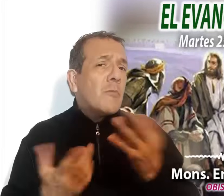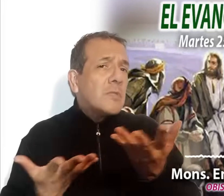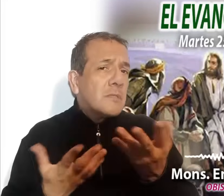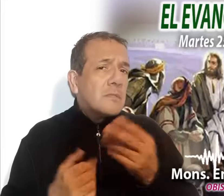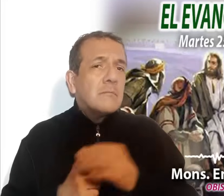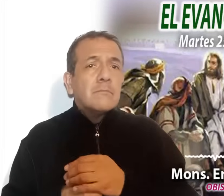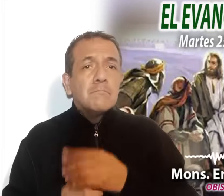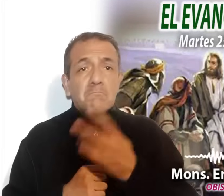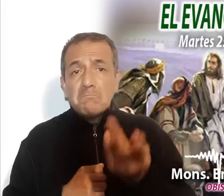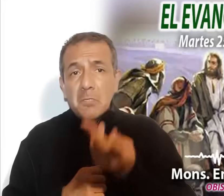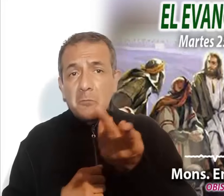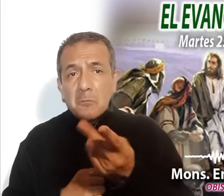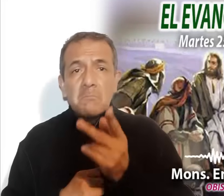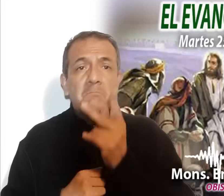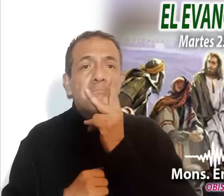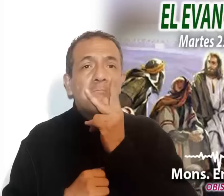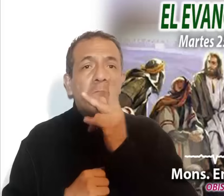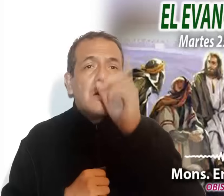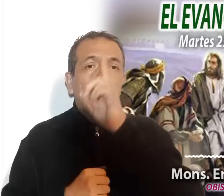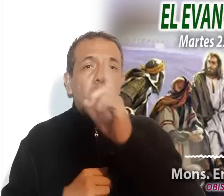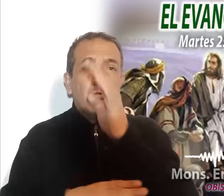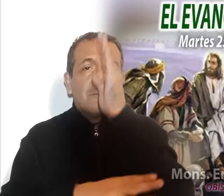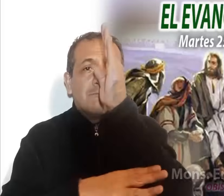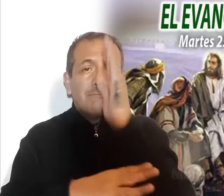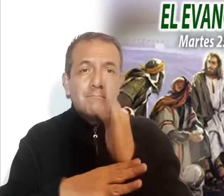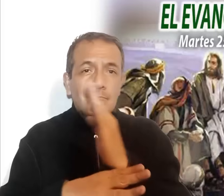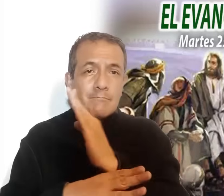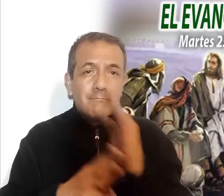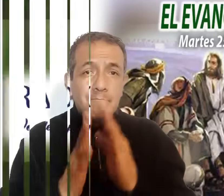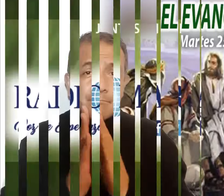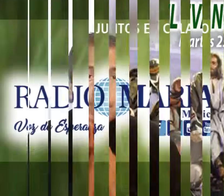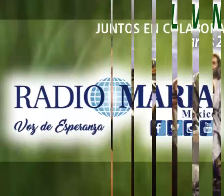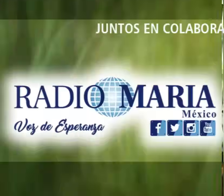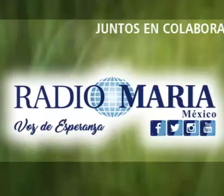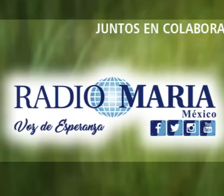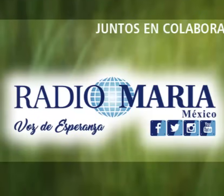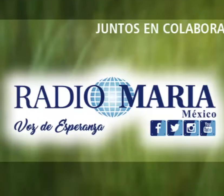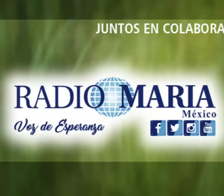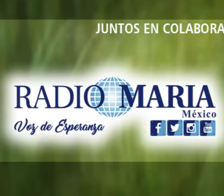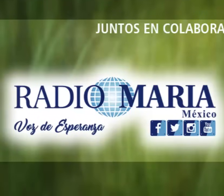El Señor te bendiga en nombre del Padre, y del Hijo, y del Espíritu Santo.